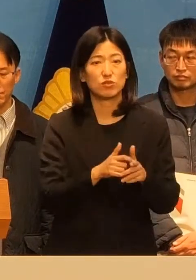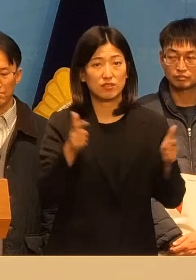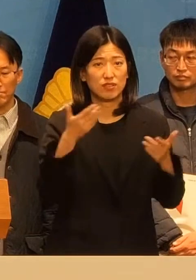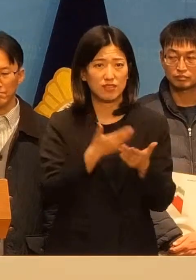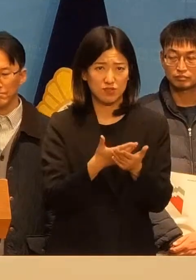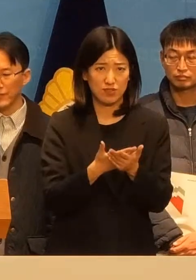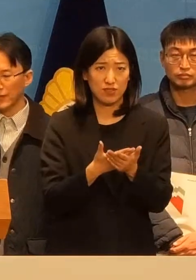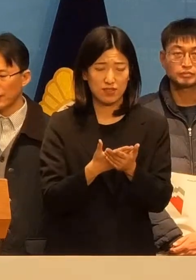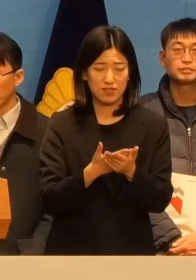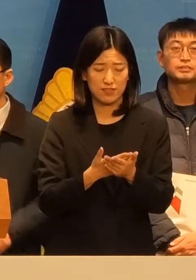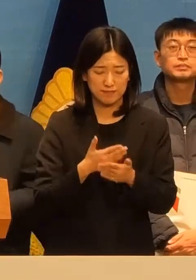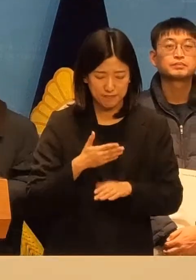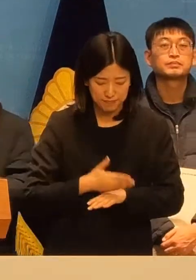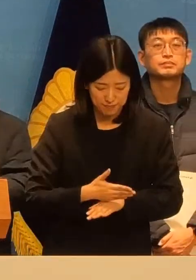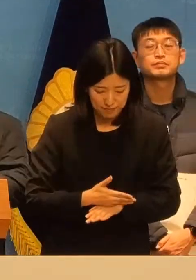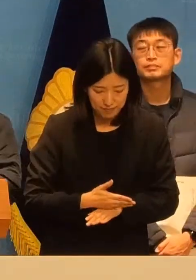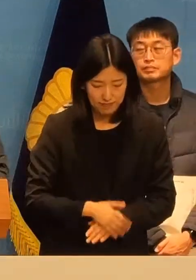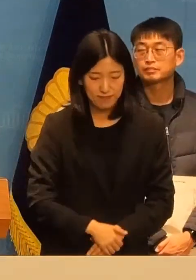감사합니다.